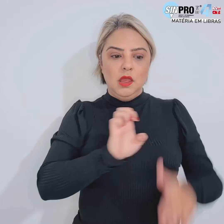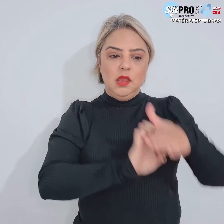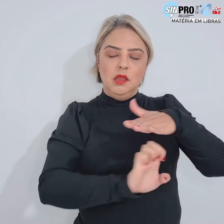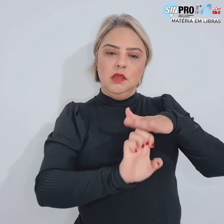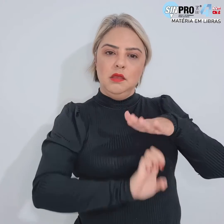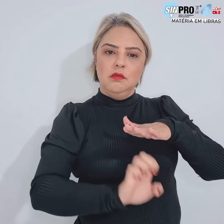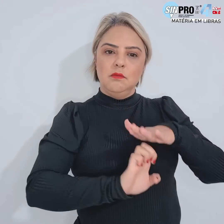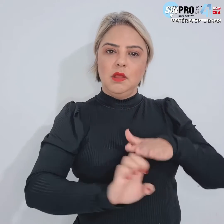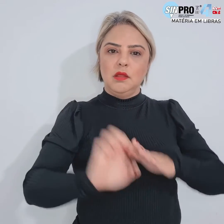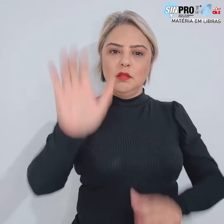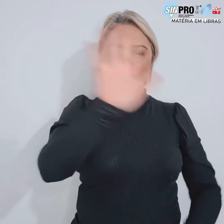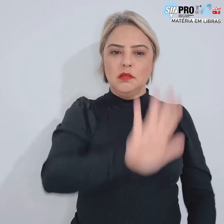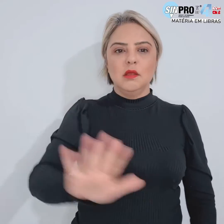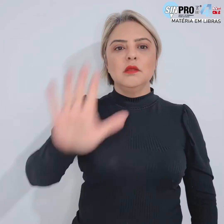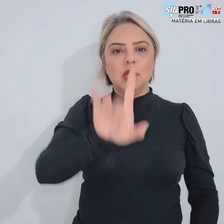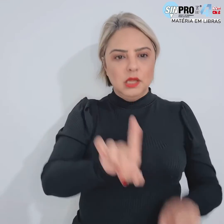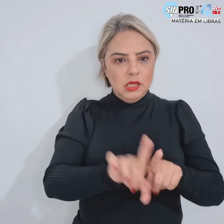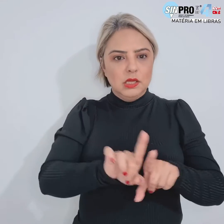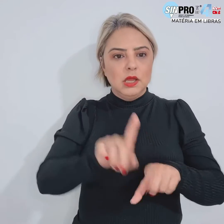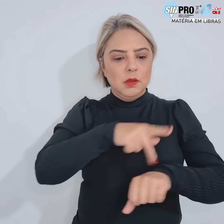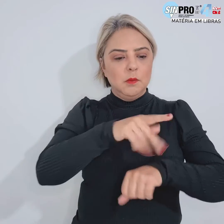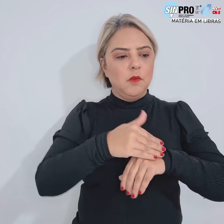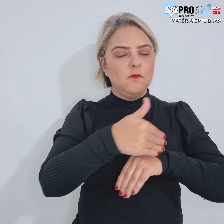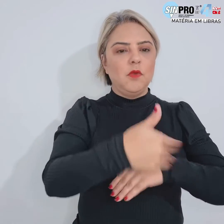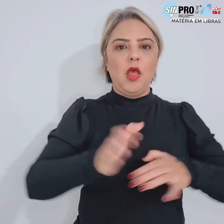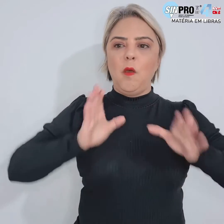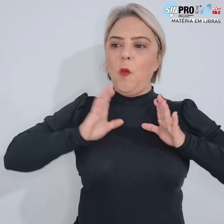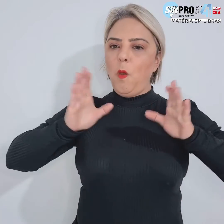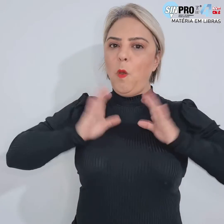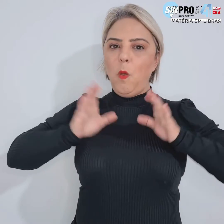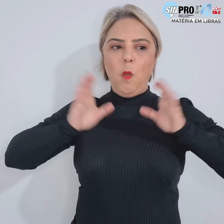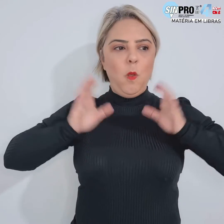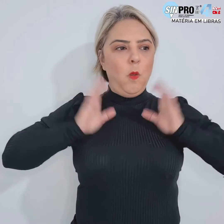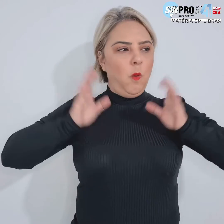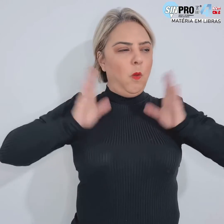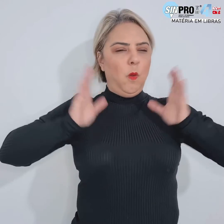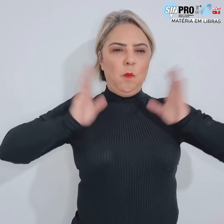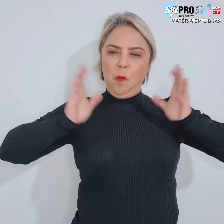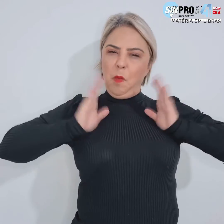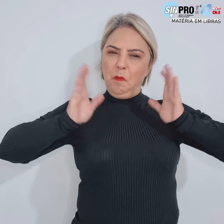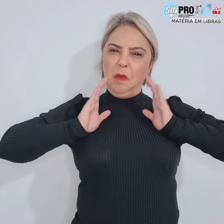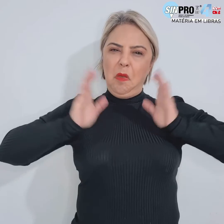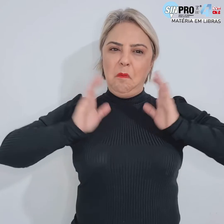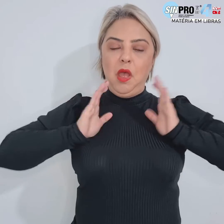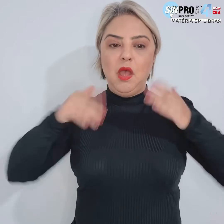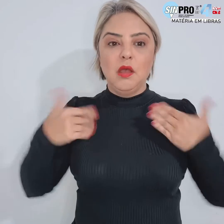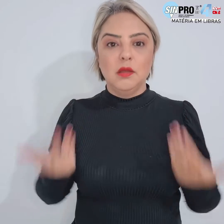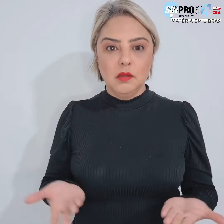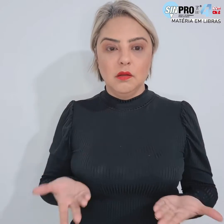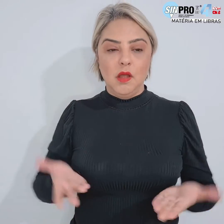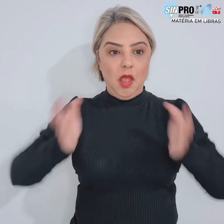nacionais e estrangeiros se enriqueciam ávida e enormemente com as riquezas da nossa